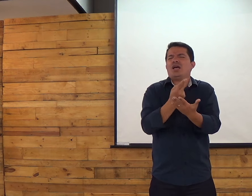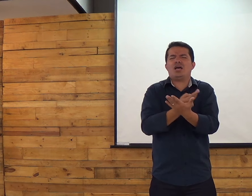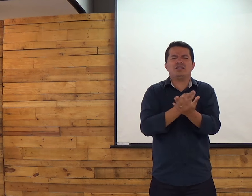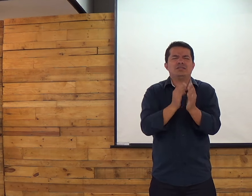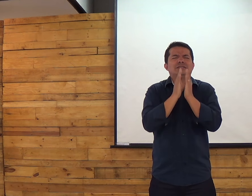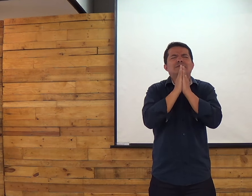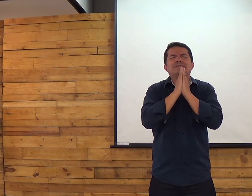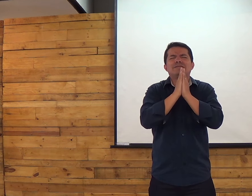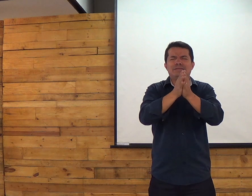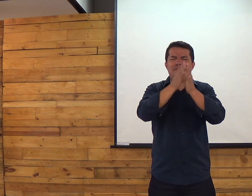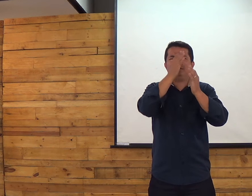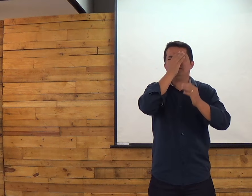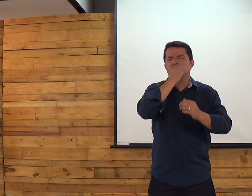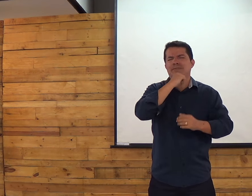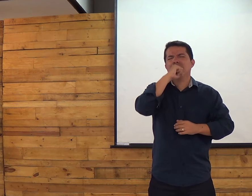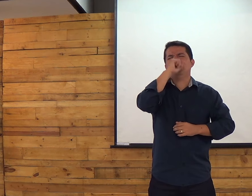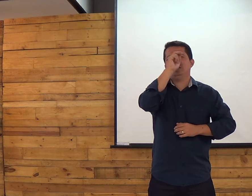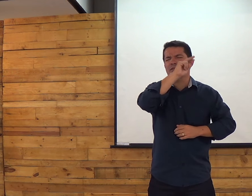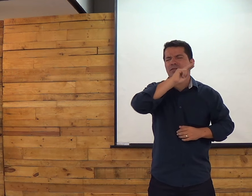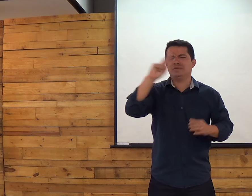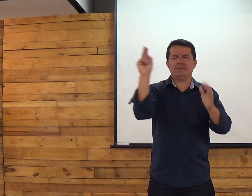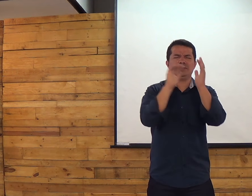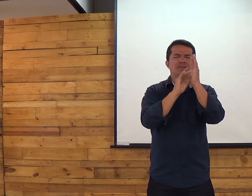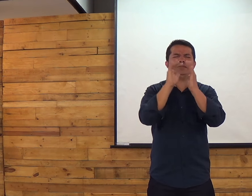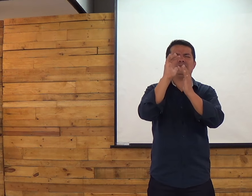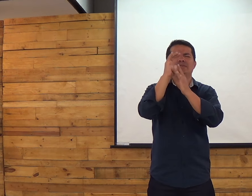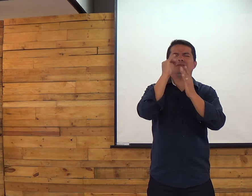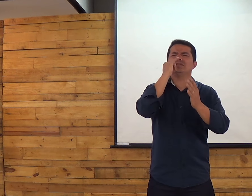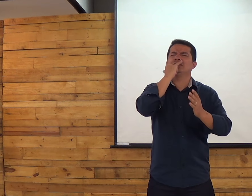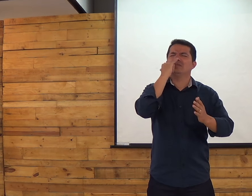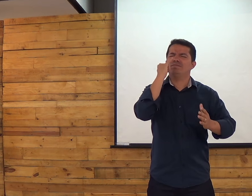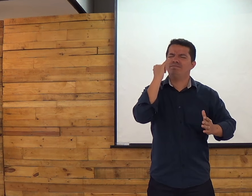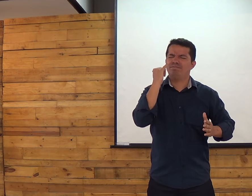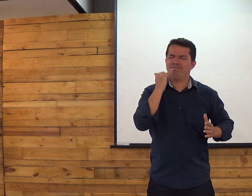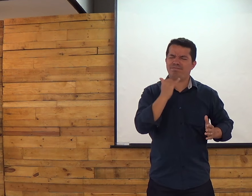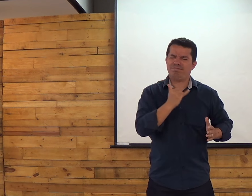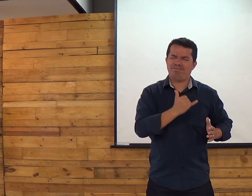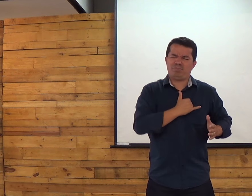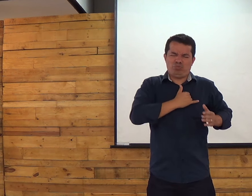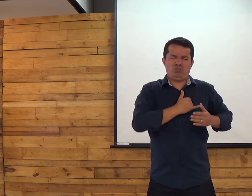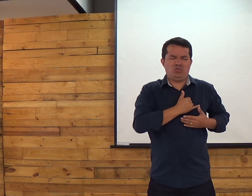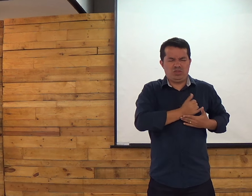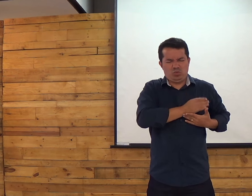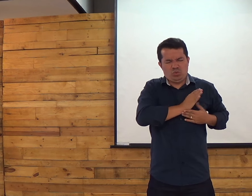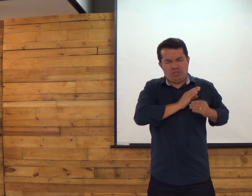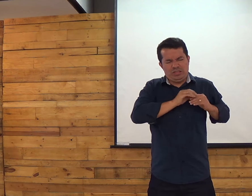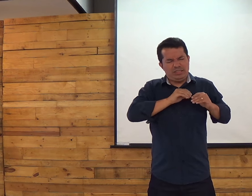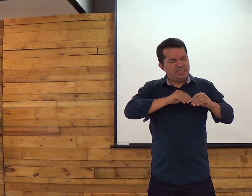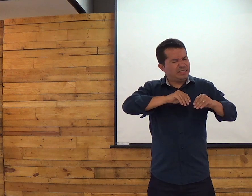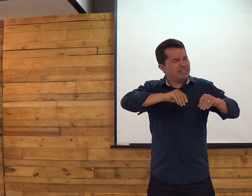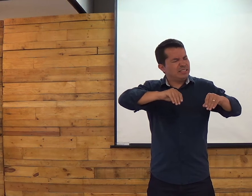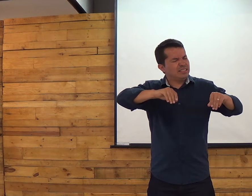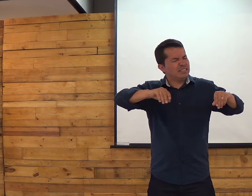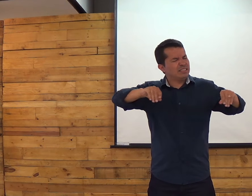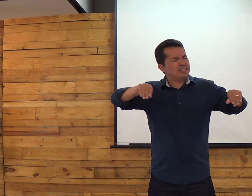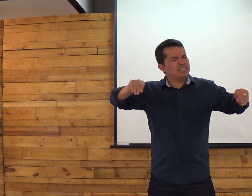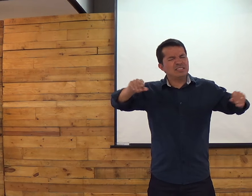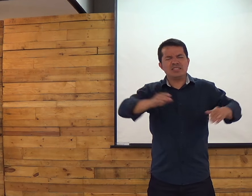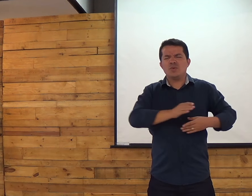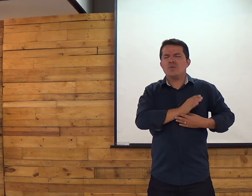coisas erradas que estão envolvendo essas vidas. Por favor, Pai, em nome de Jesus, neste momento, vem com o seu perdão